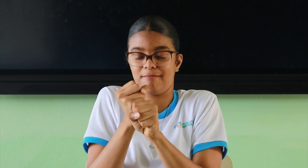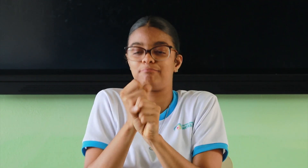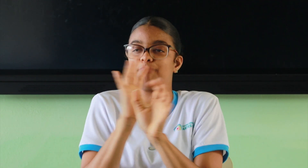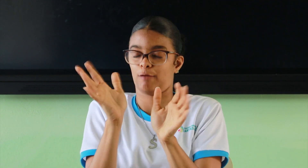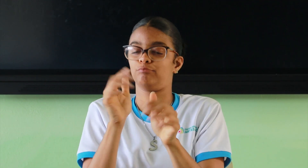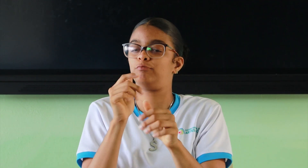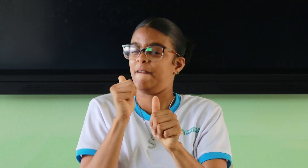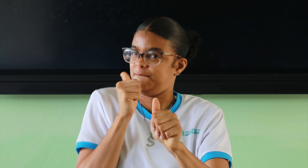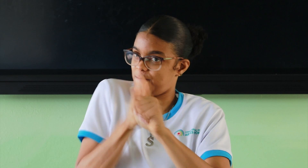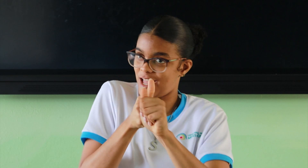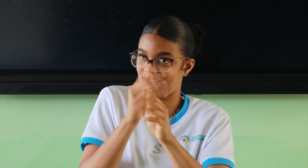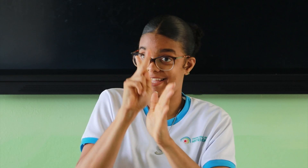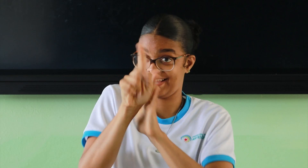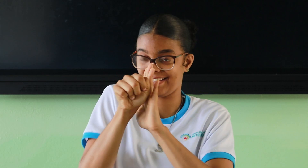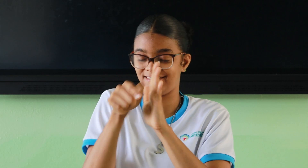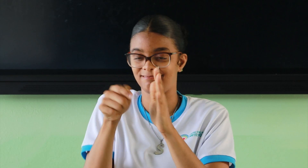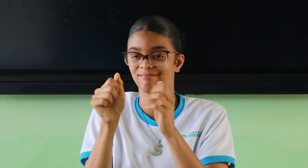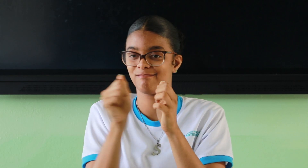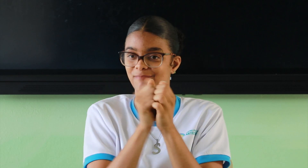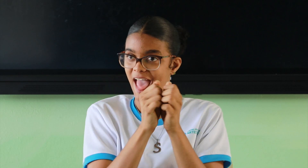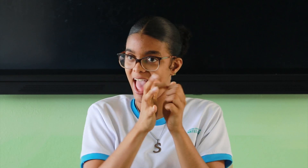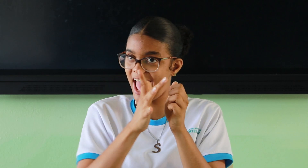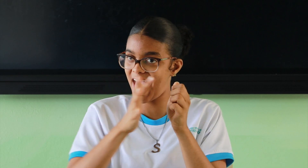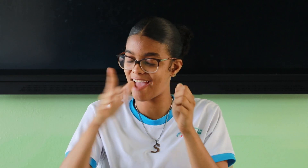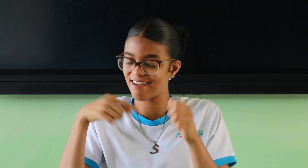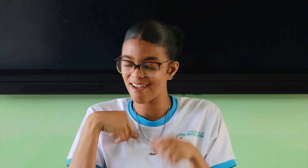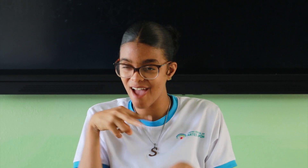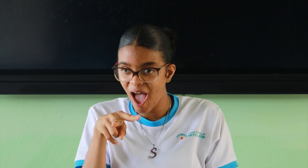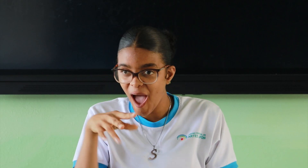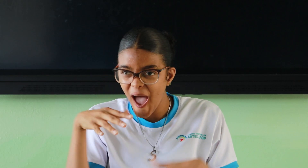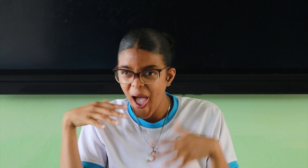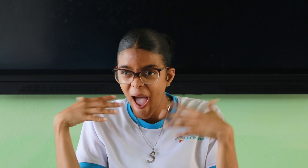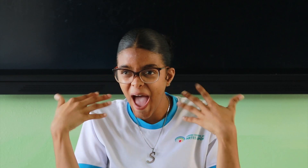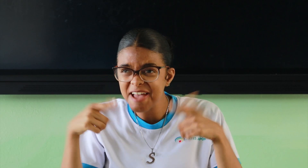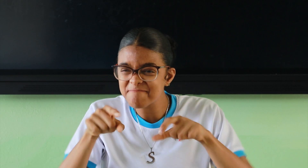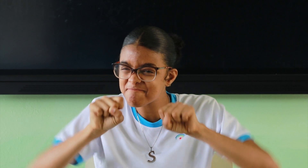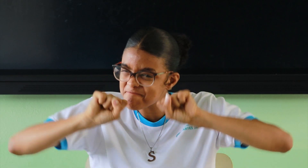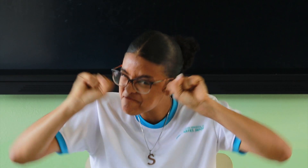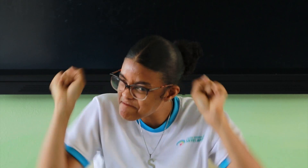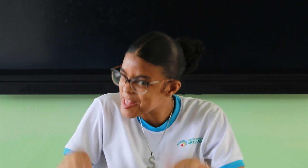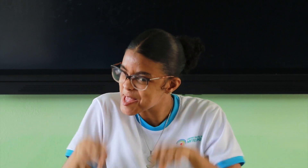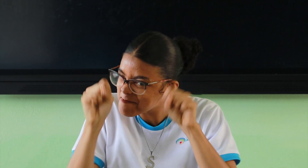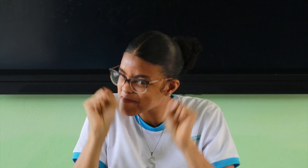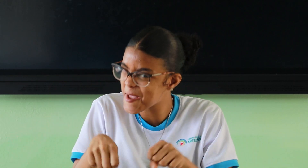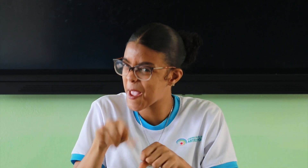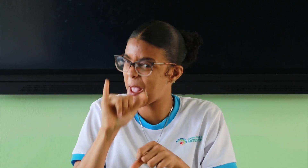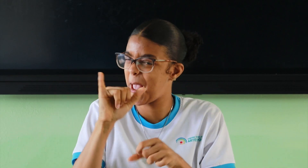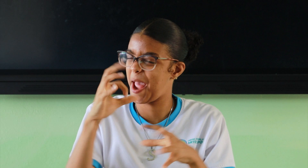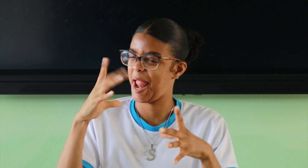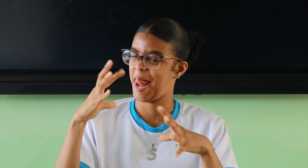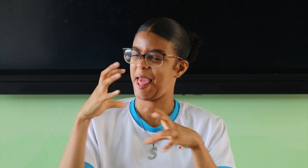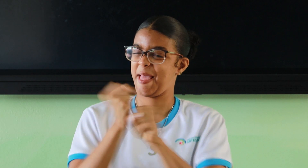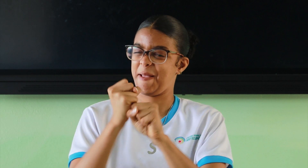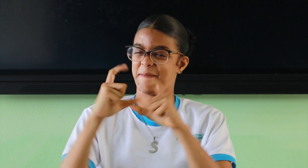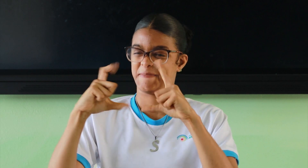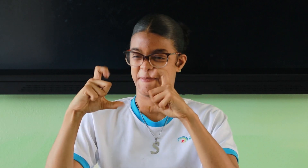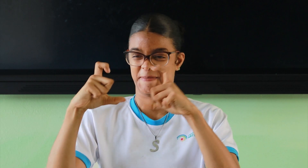fotográfica hasta el punto de toda juntarla y dentro de la computadora, entonces ponerlas todas en movimiento. Eso